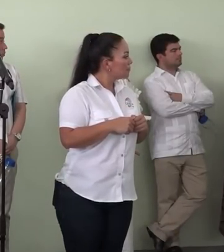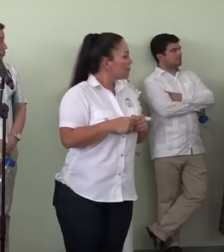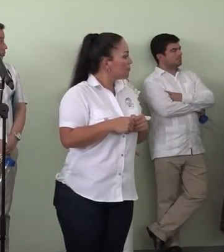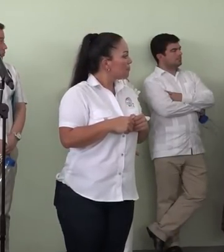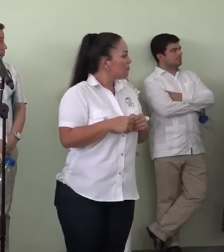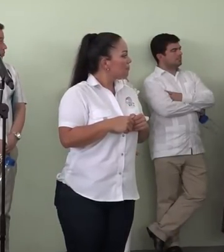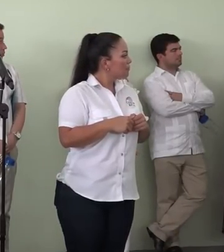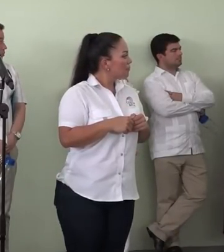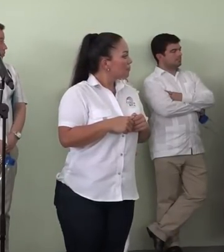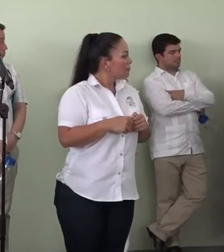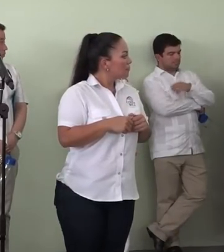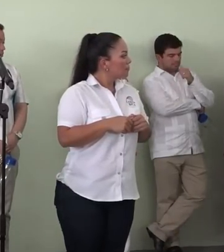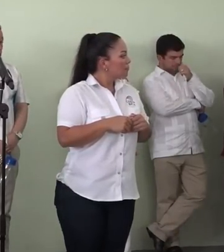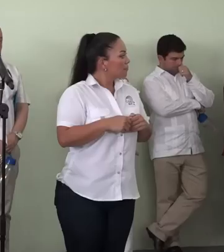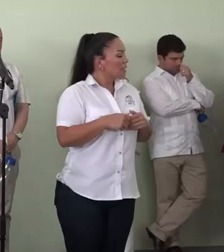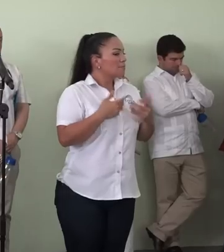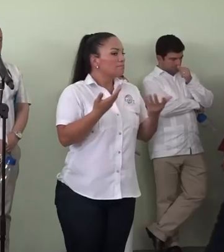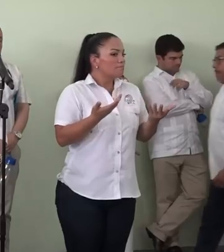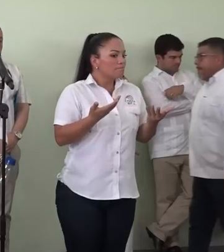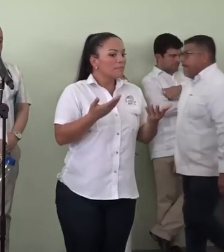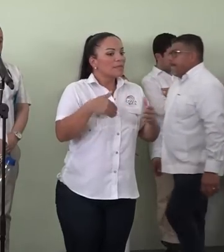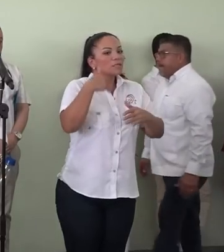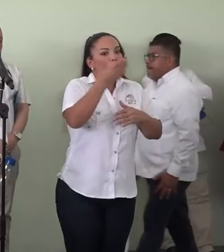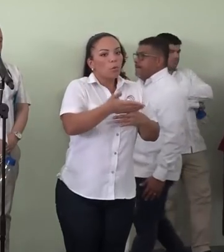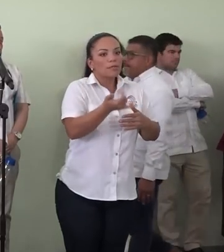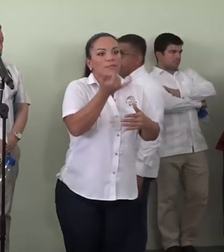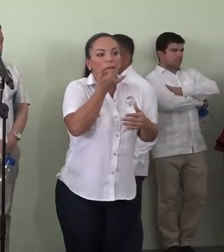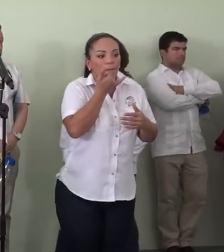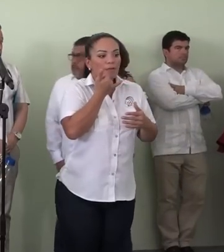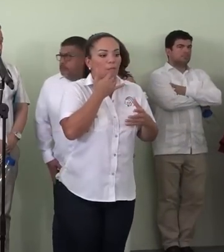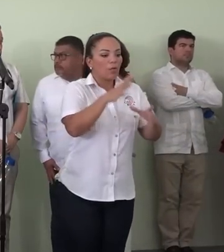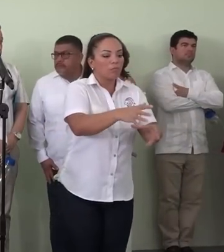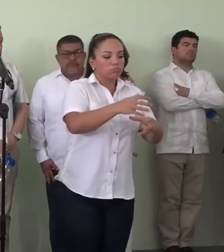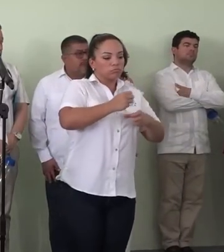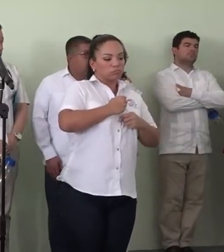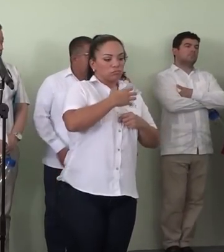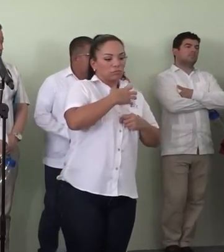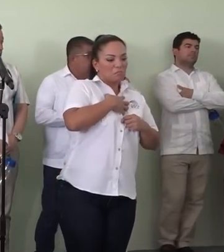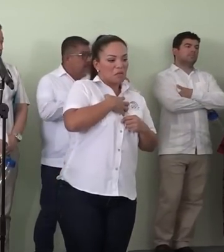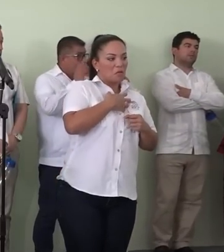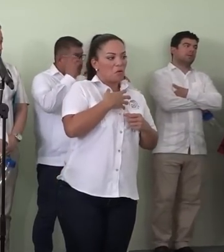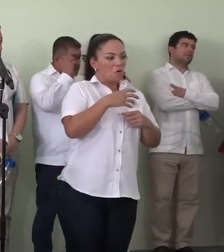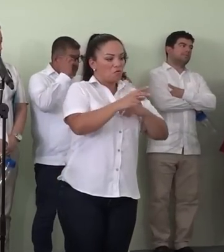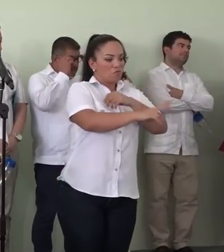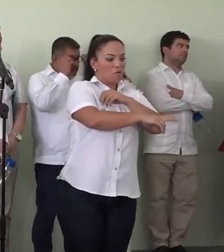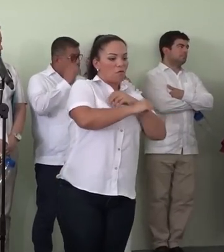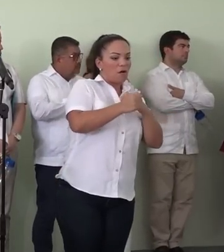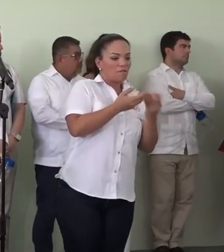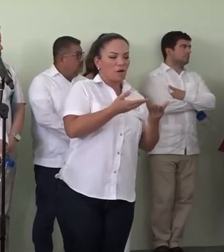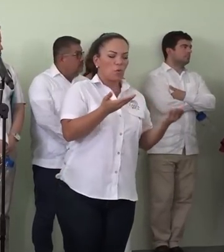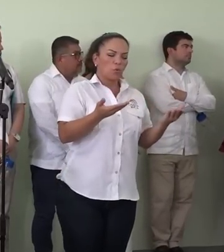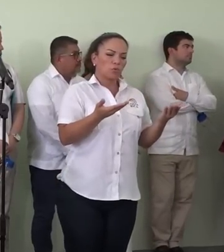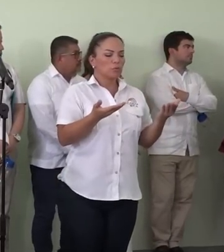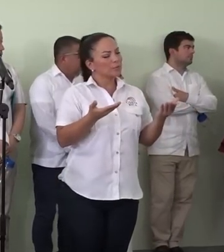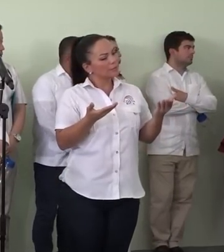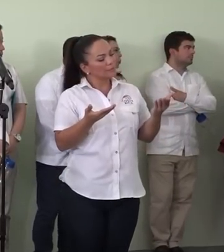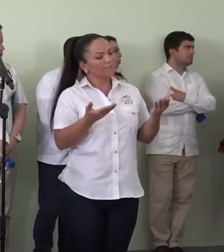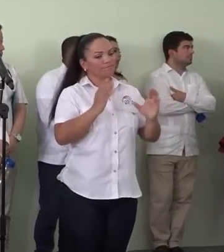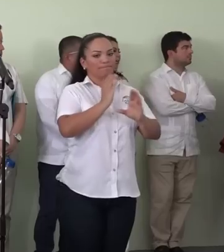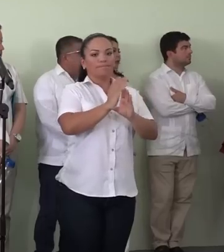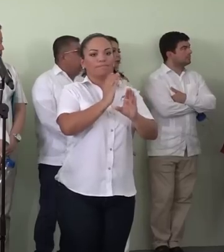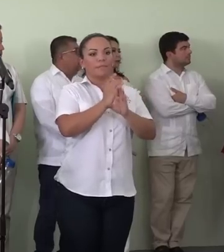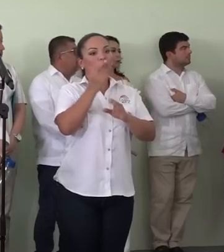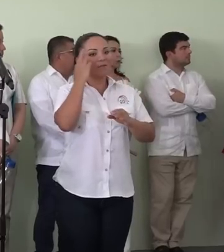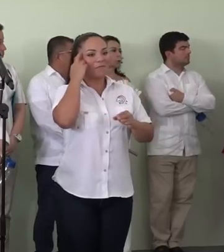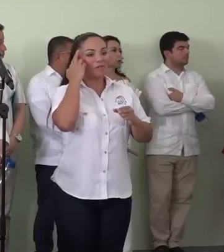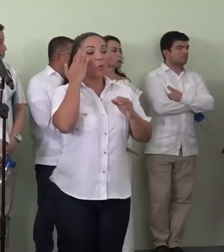esos recursos y atajar los ríos, llevarse el agua y dejarnos sin nada? Es una reflexión porque a veces